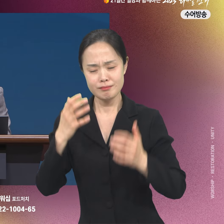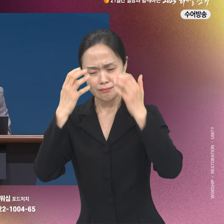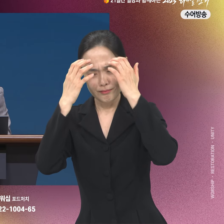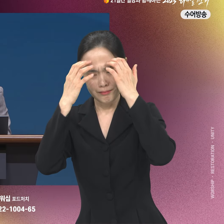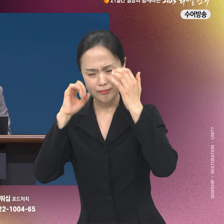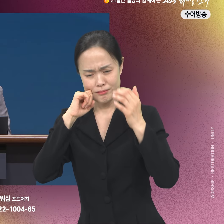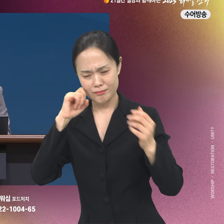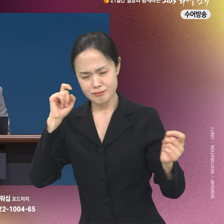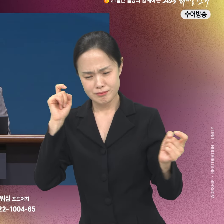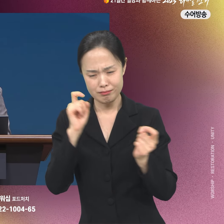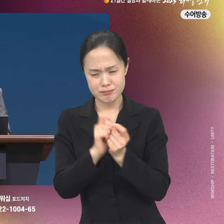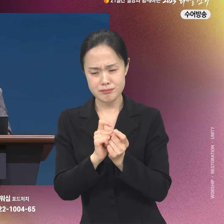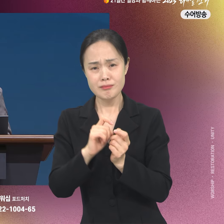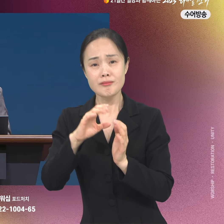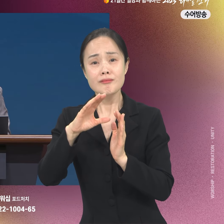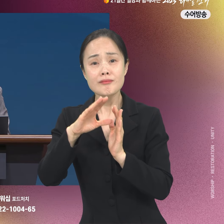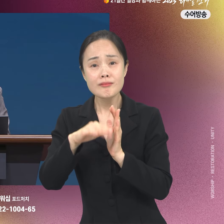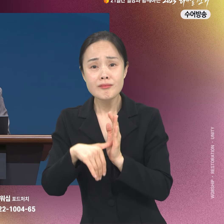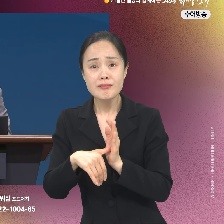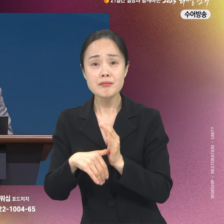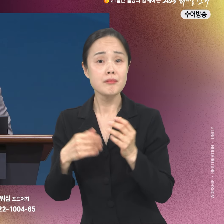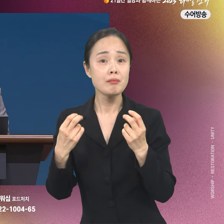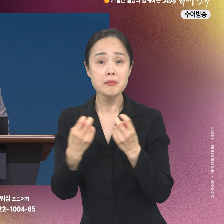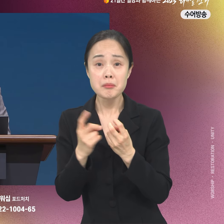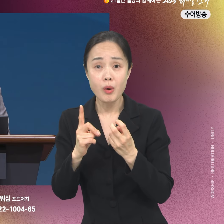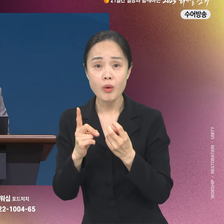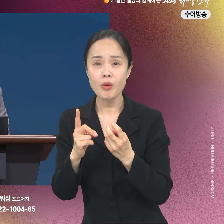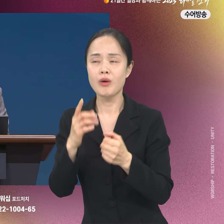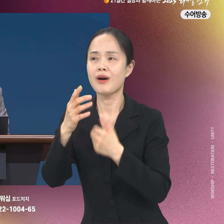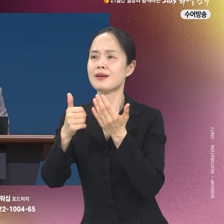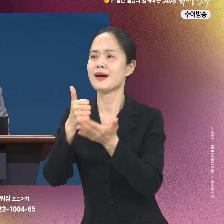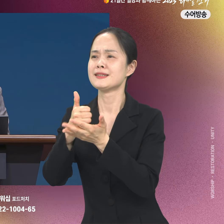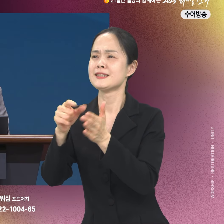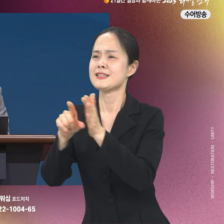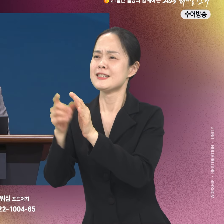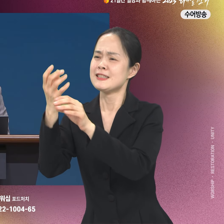있겠어요. 하나님한테 매달리는 수밖에 없잖아요.